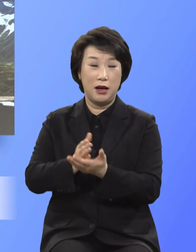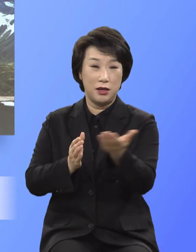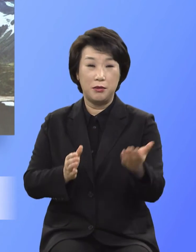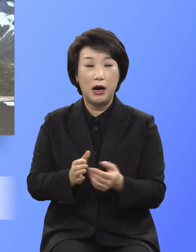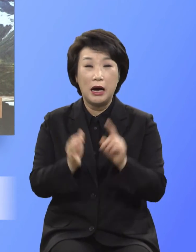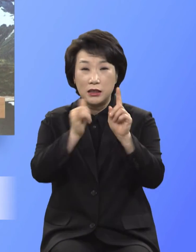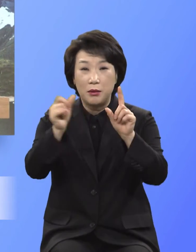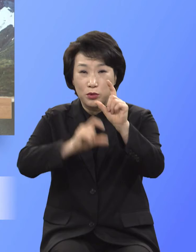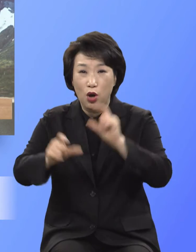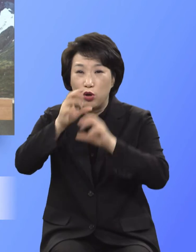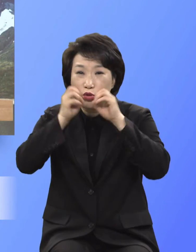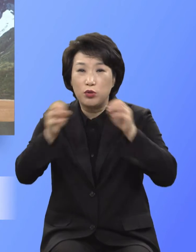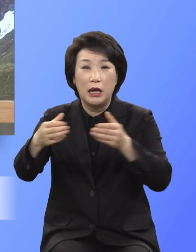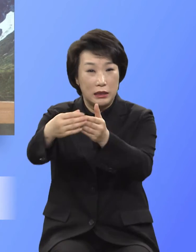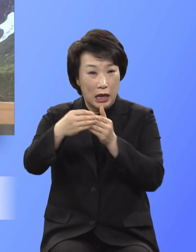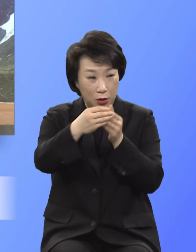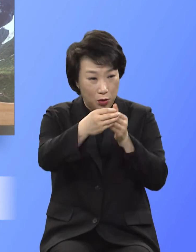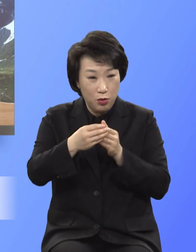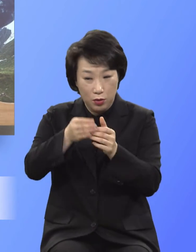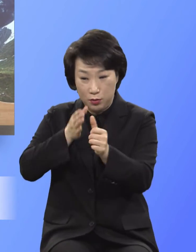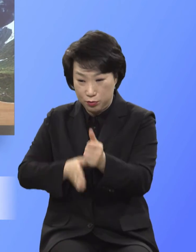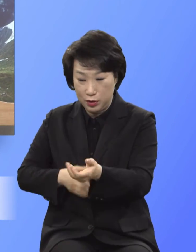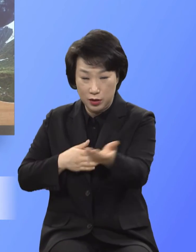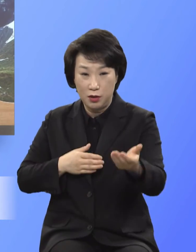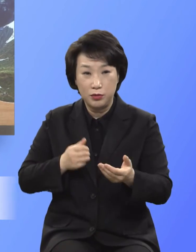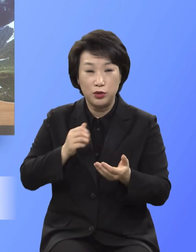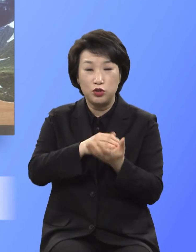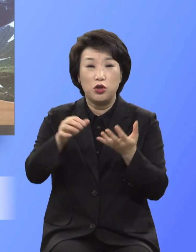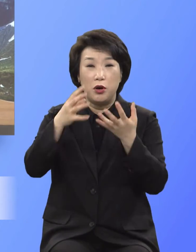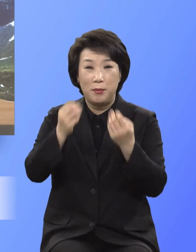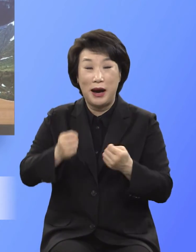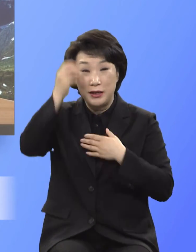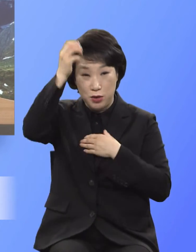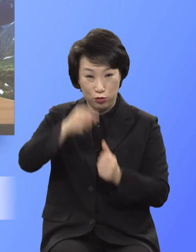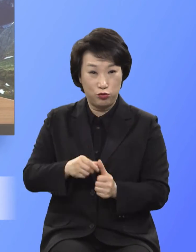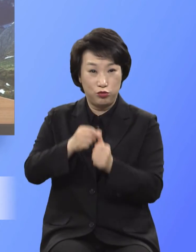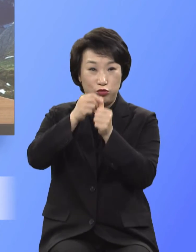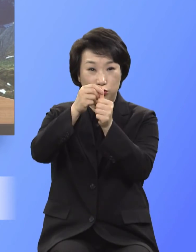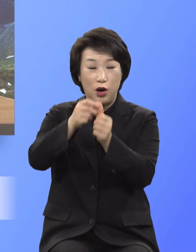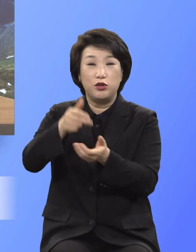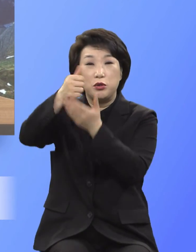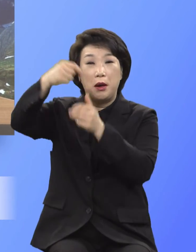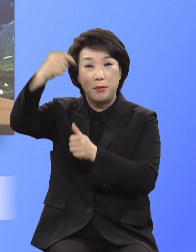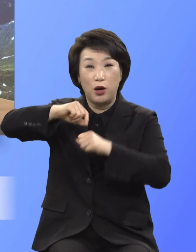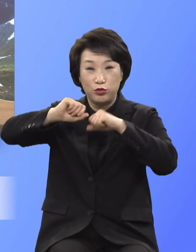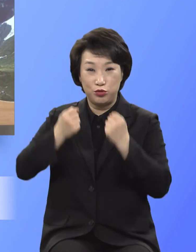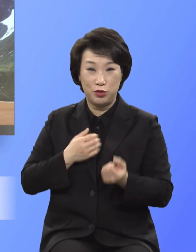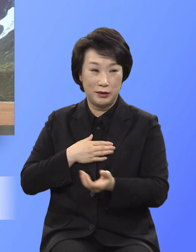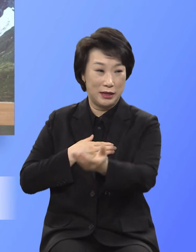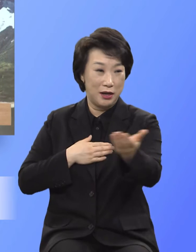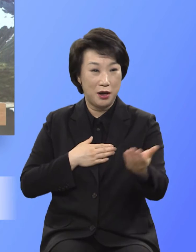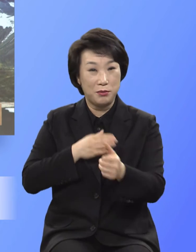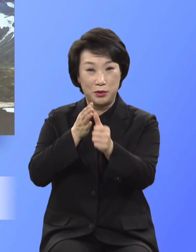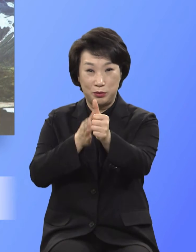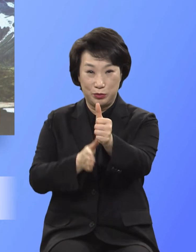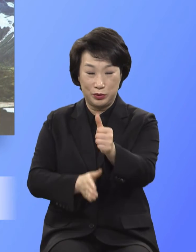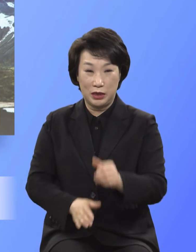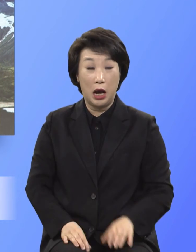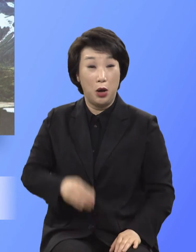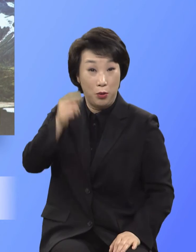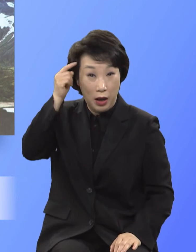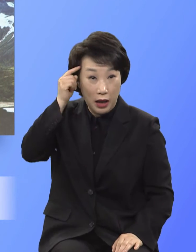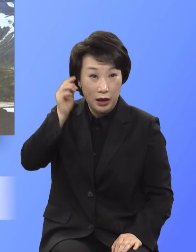사람이라도 전도해서라도 데리고 와서 영혼 살리는 주님의 명령을 받드는 여러분 되시기 바랍니다.